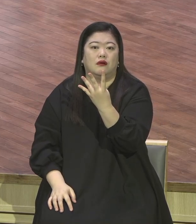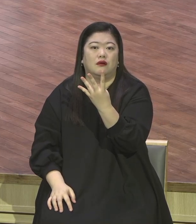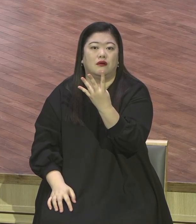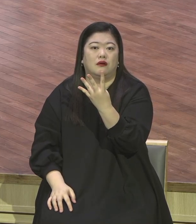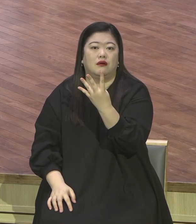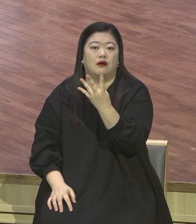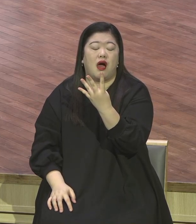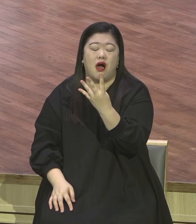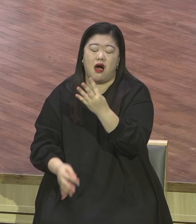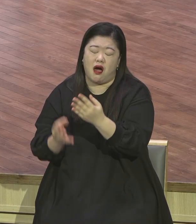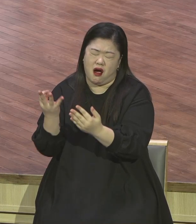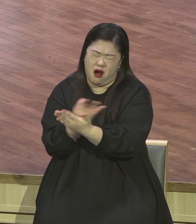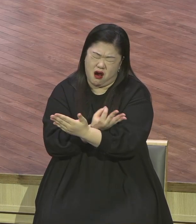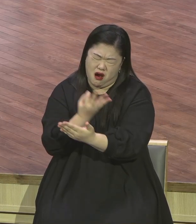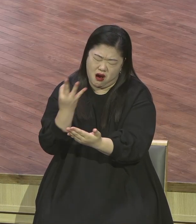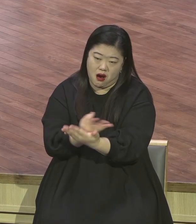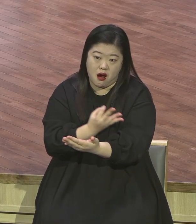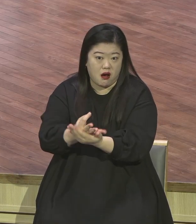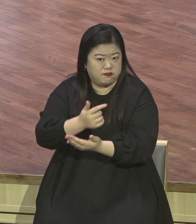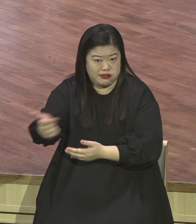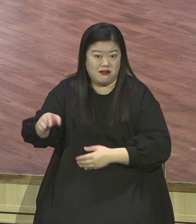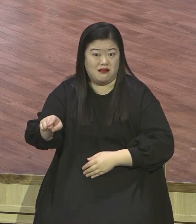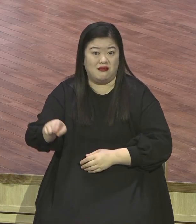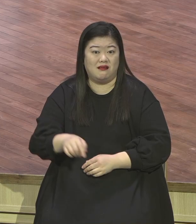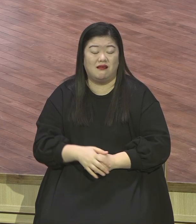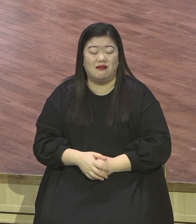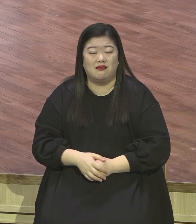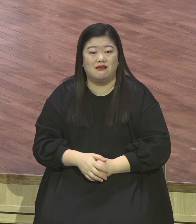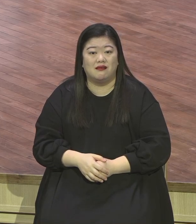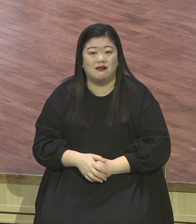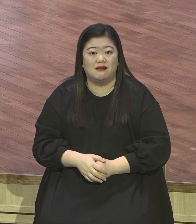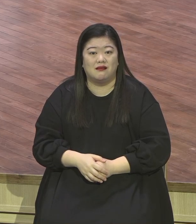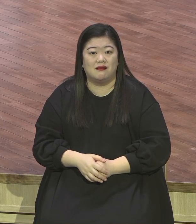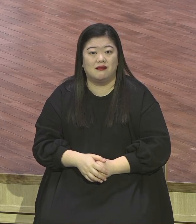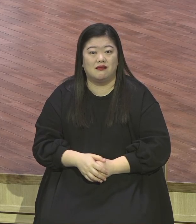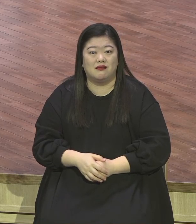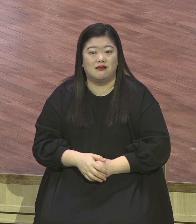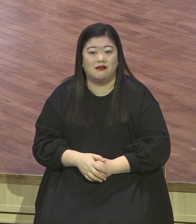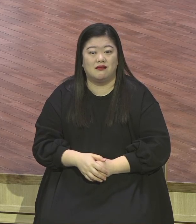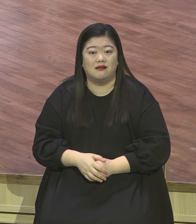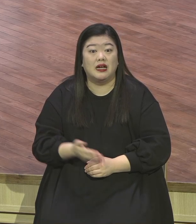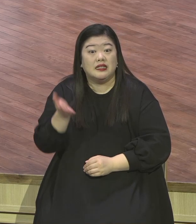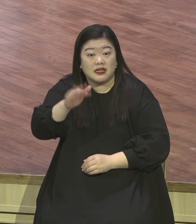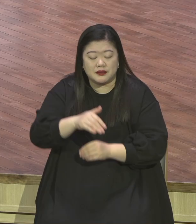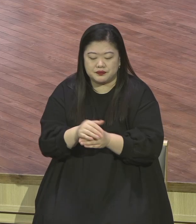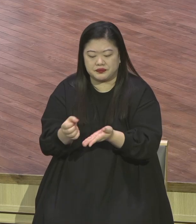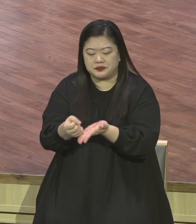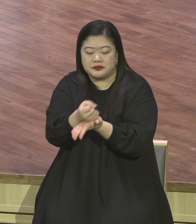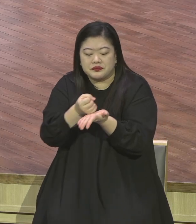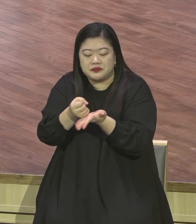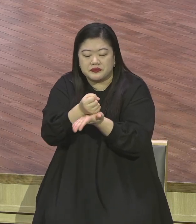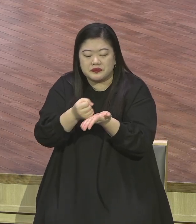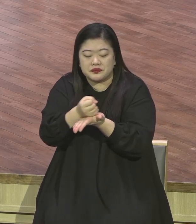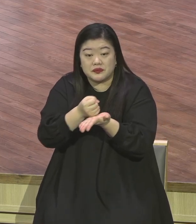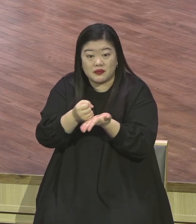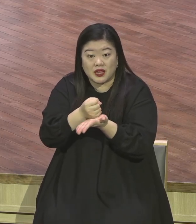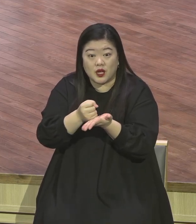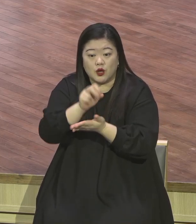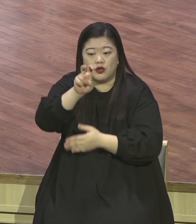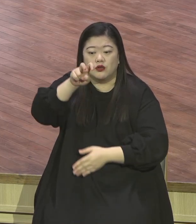심각합니다. 얼마나 점을 많이 치는지 그런데 점을 쳐주는 무속인들이 누굽니까 우리 점